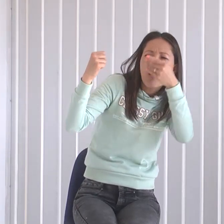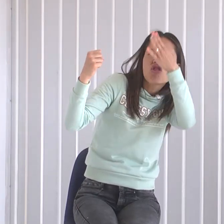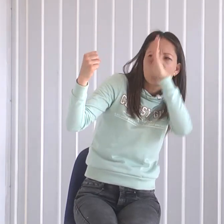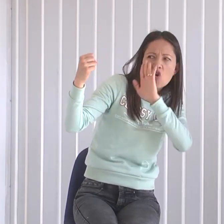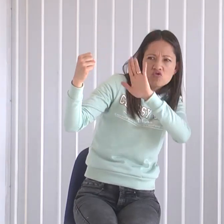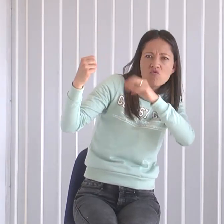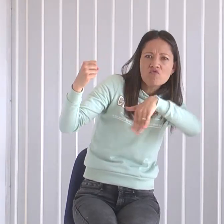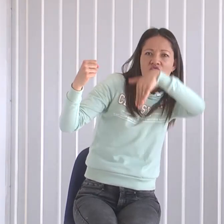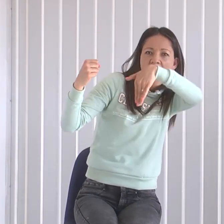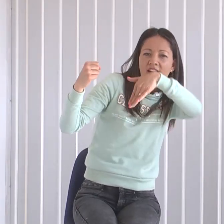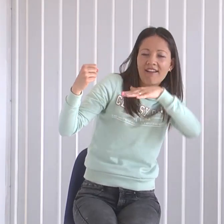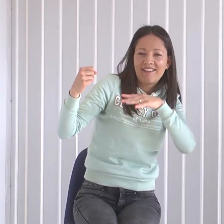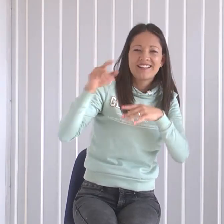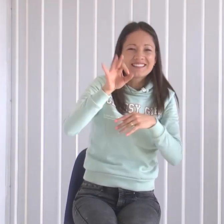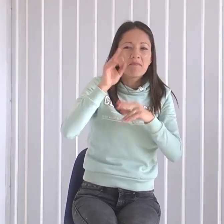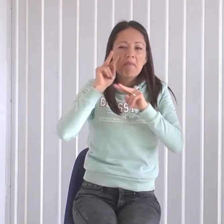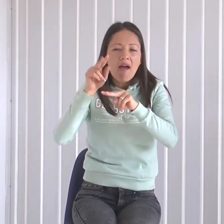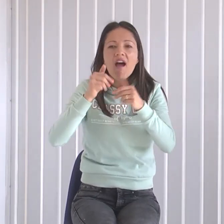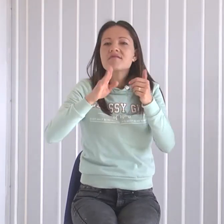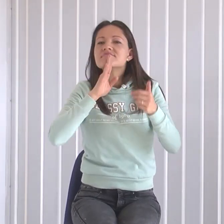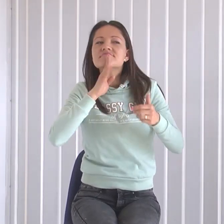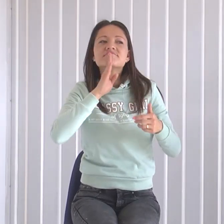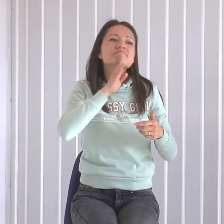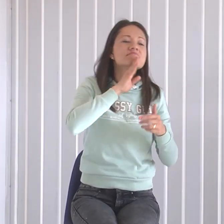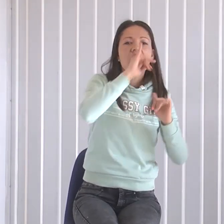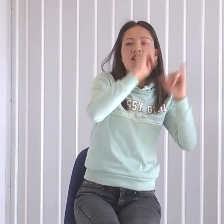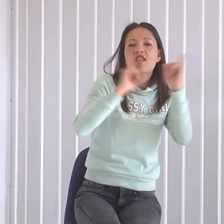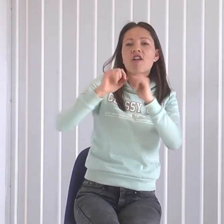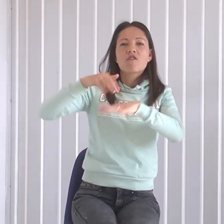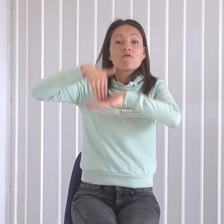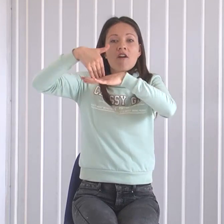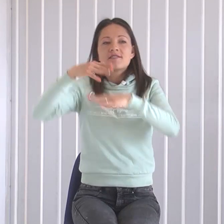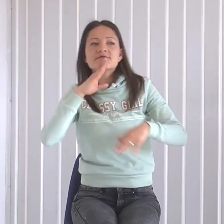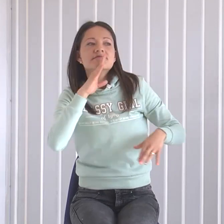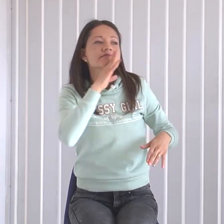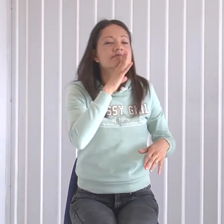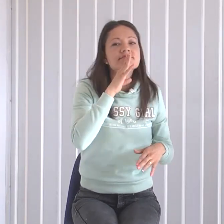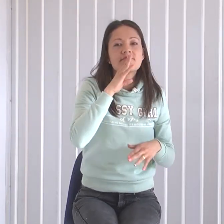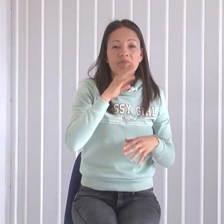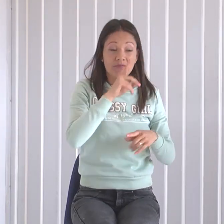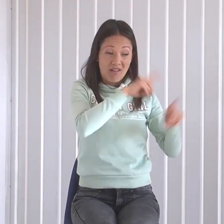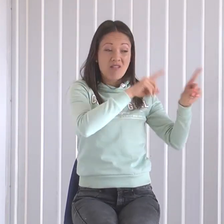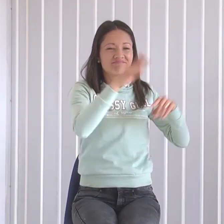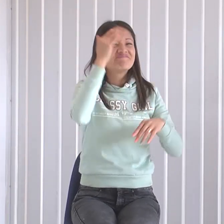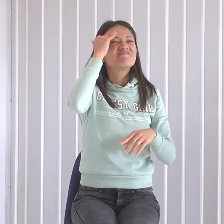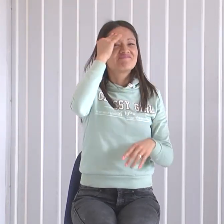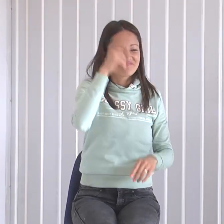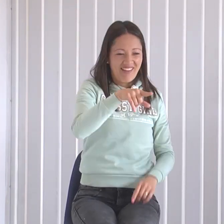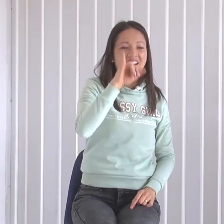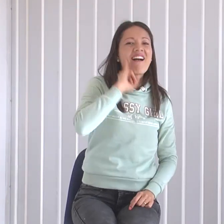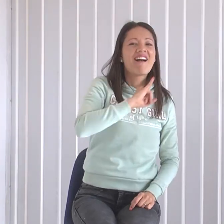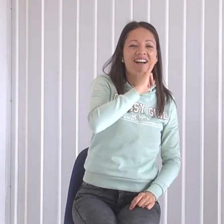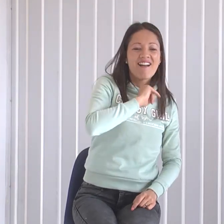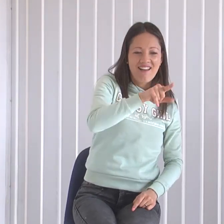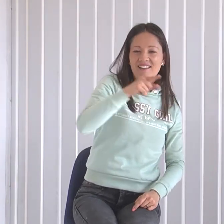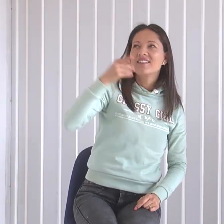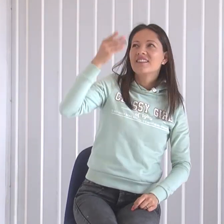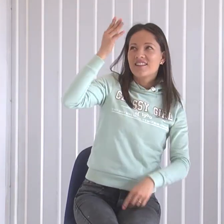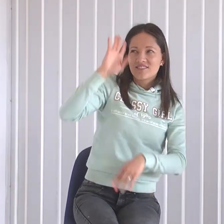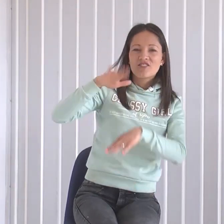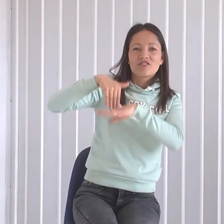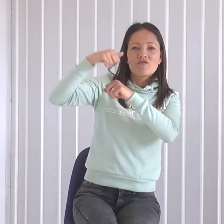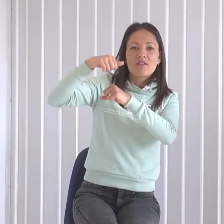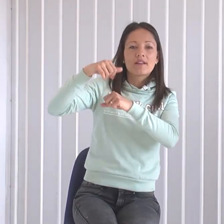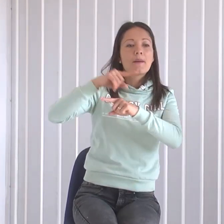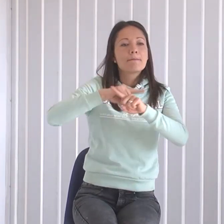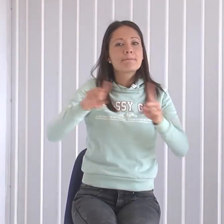que Israel había visto que los demás pueblos estaban ganando también algún espacio. Por lo tanto, decidieron adoptar también